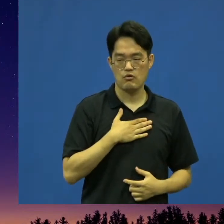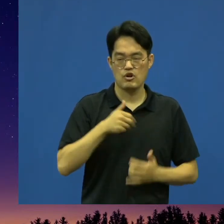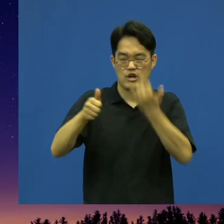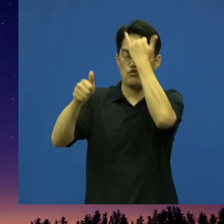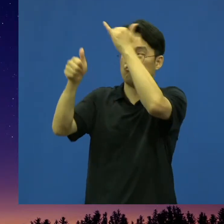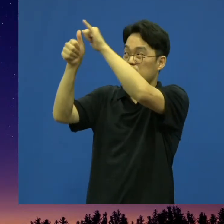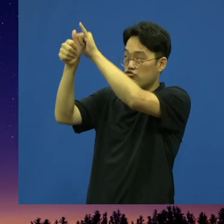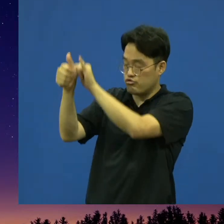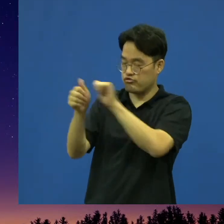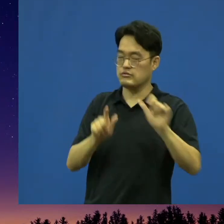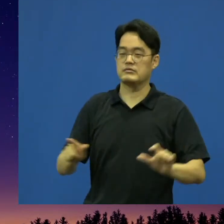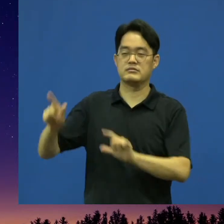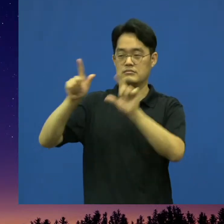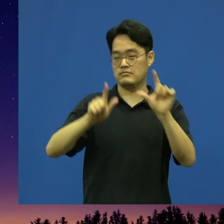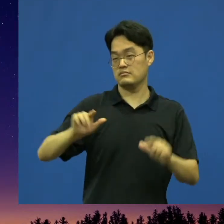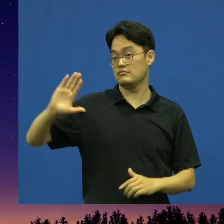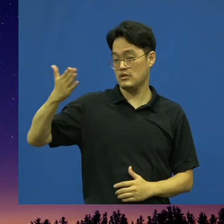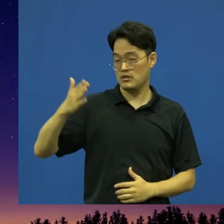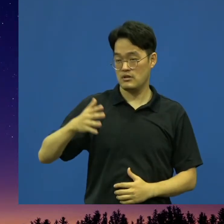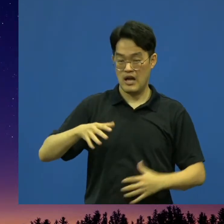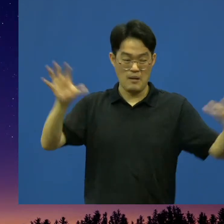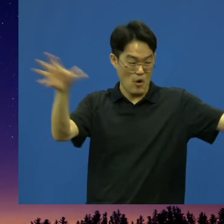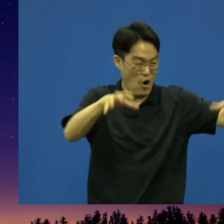대면할 수 없고 회집할 수 없지만